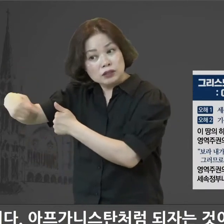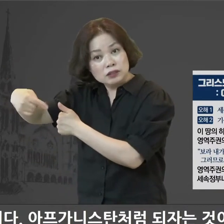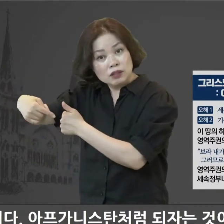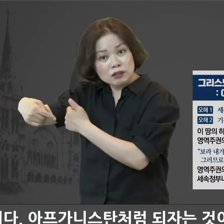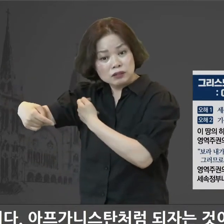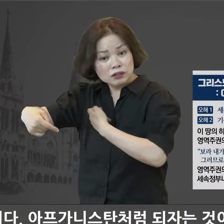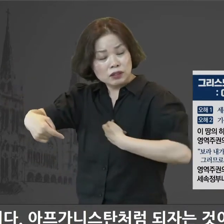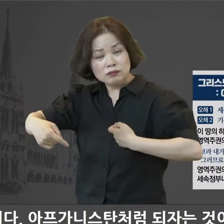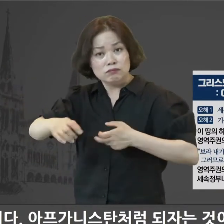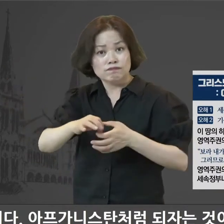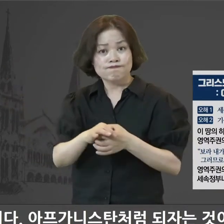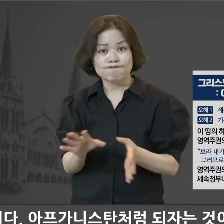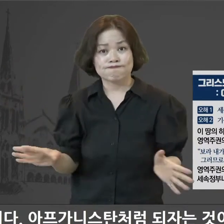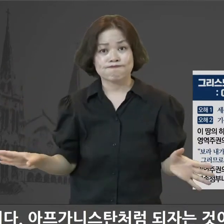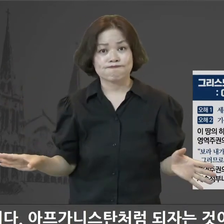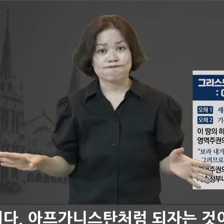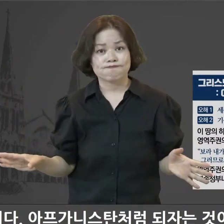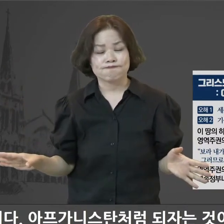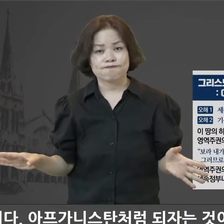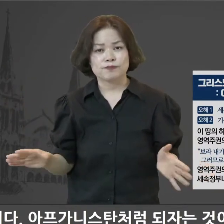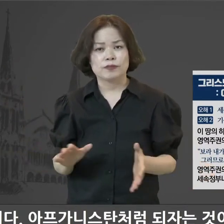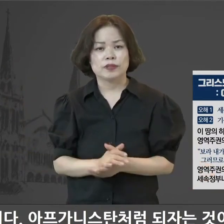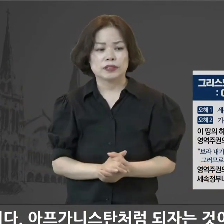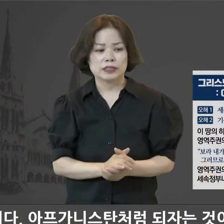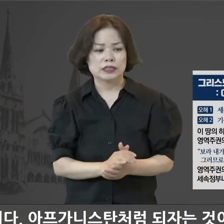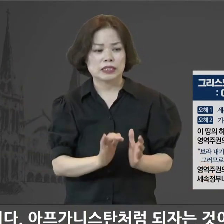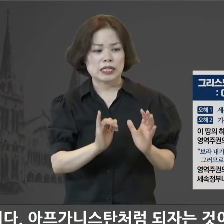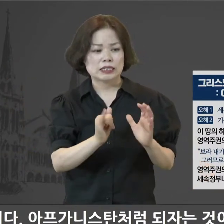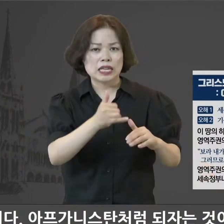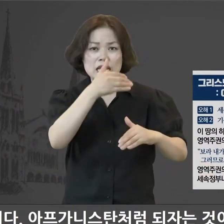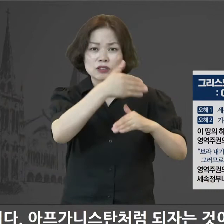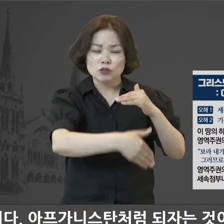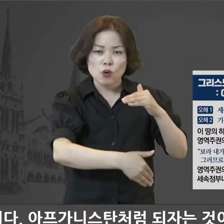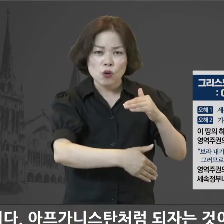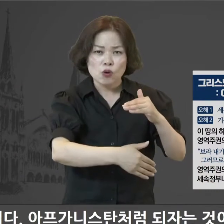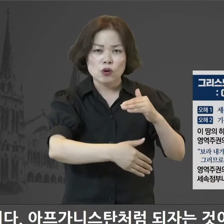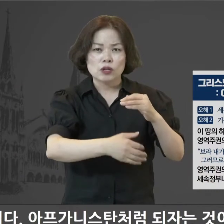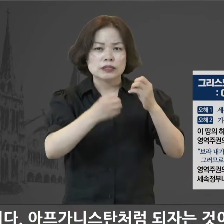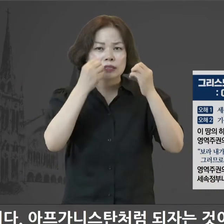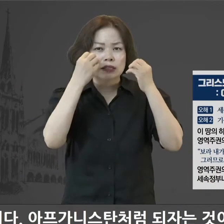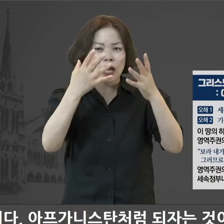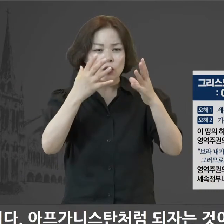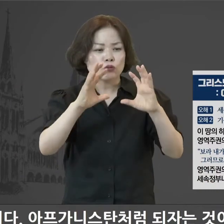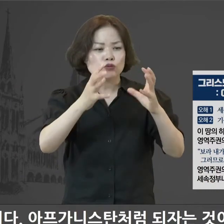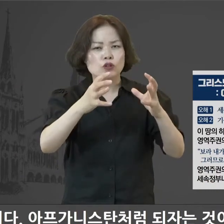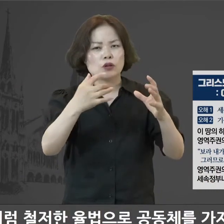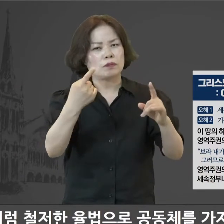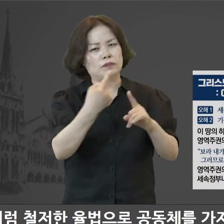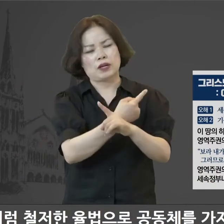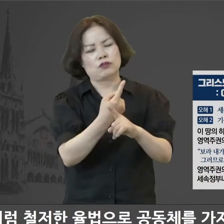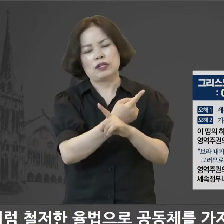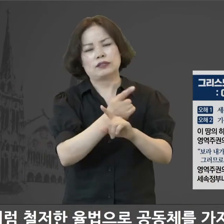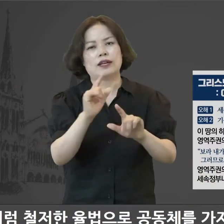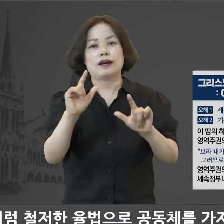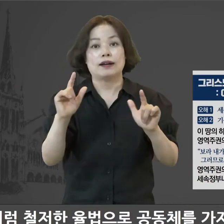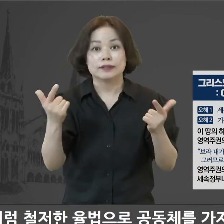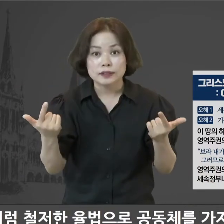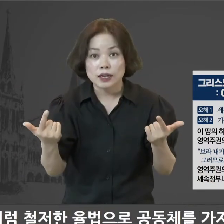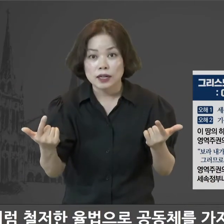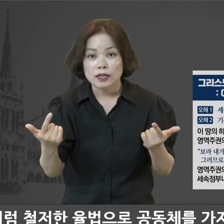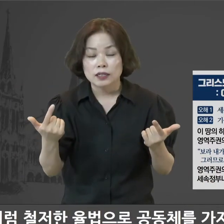제자도랑 아무 관계가 없는 거예요. 그리고 세속국가를 신정국가로 바꾸는 정치운동을 우리가 하는 게 아닙니다.